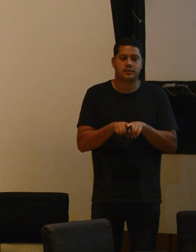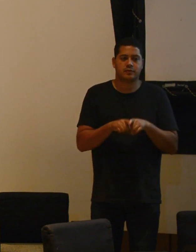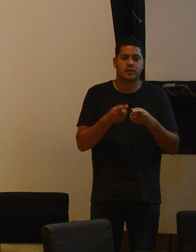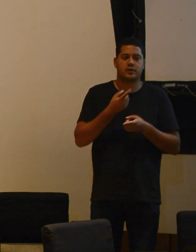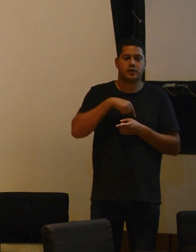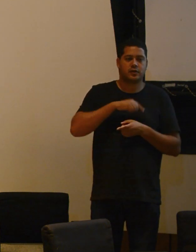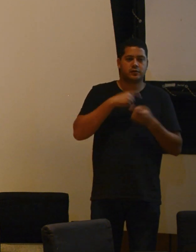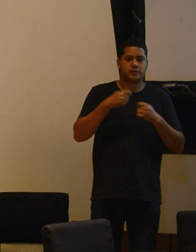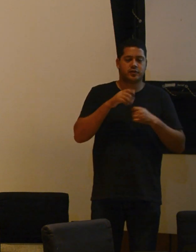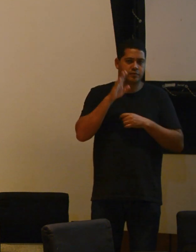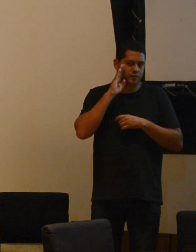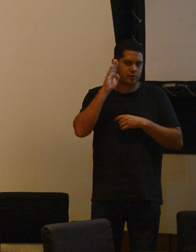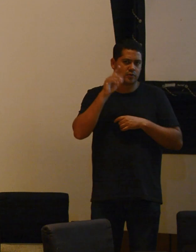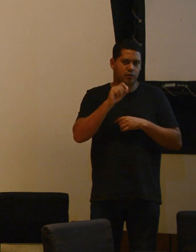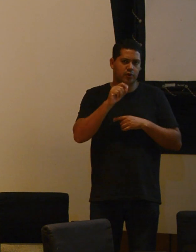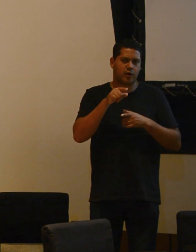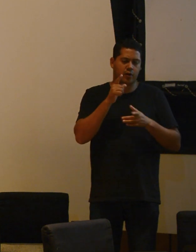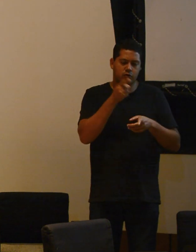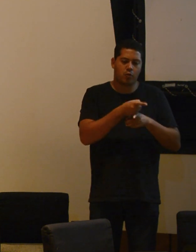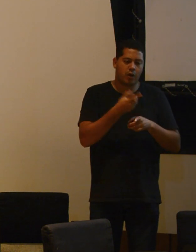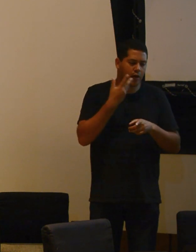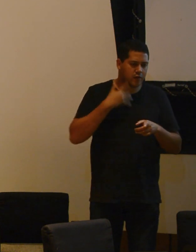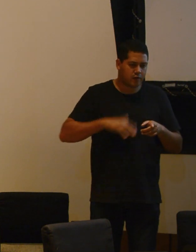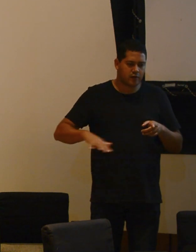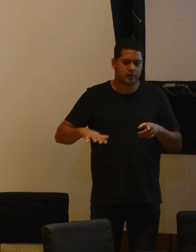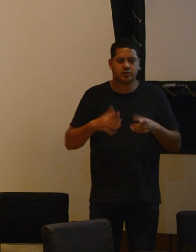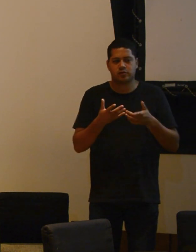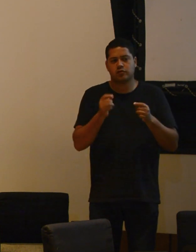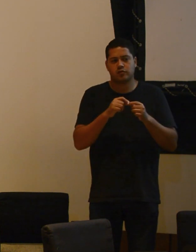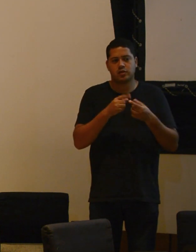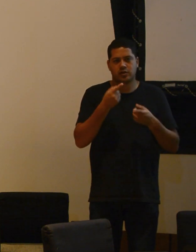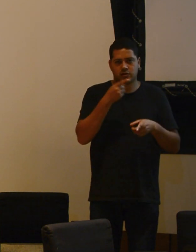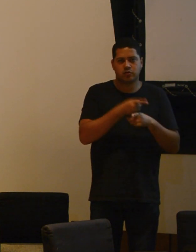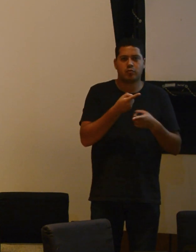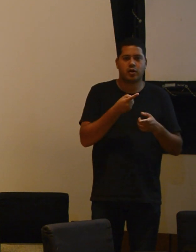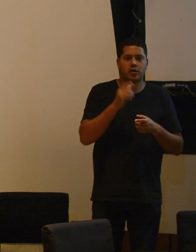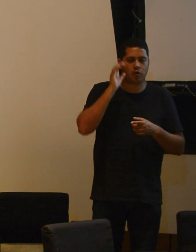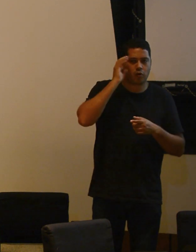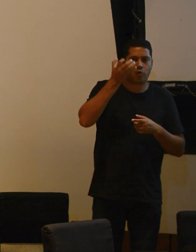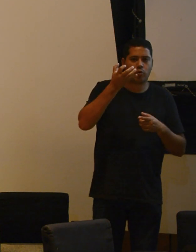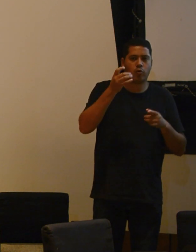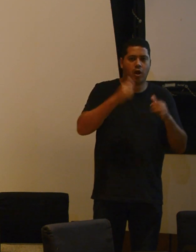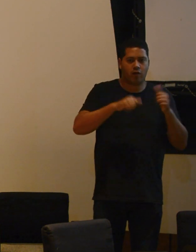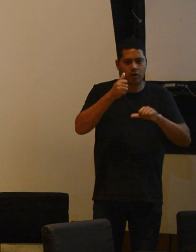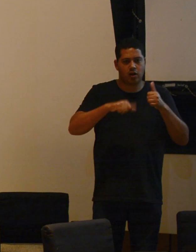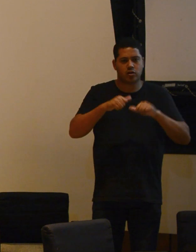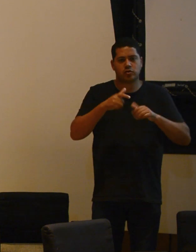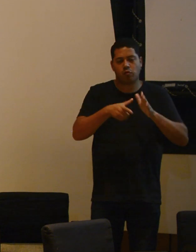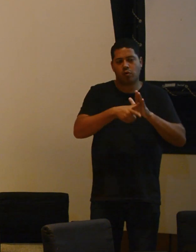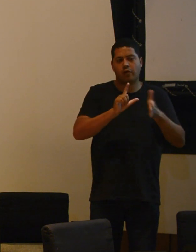tem que priorizar o diagnóstico precoce. Então, fazer o diagnóstico, concluir a avaliação o